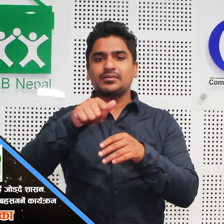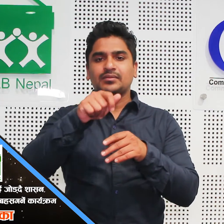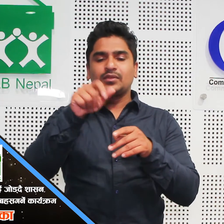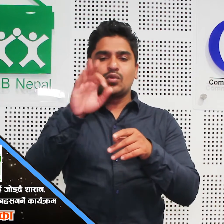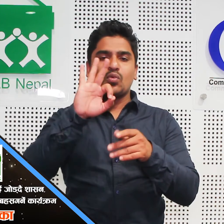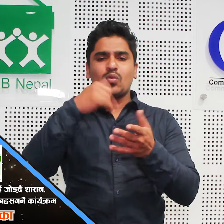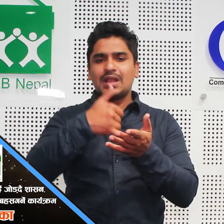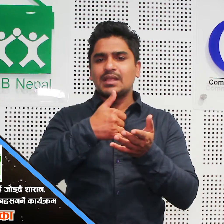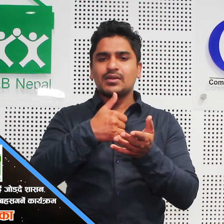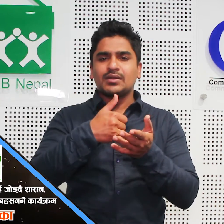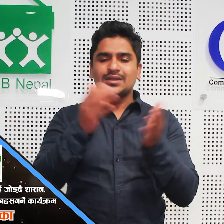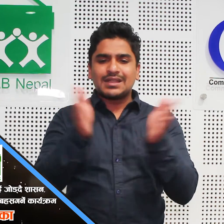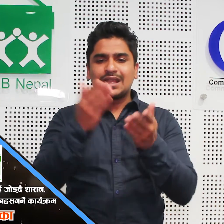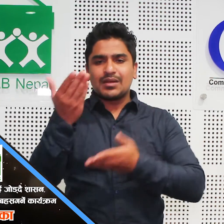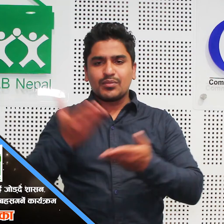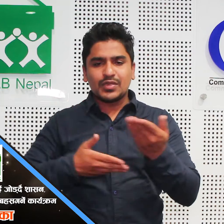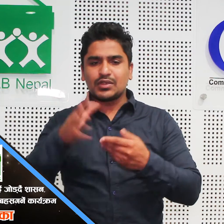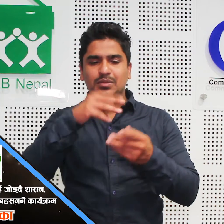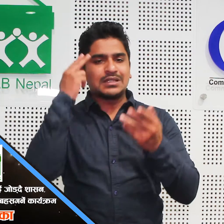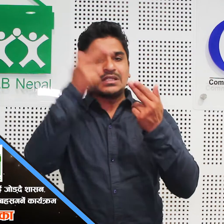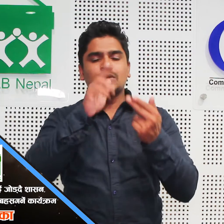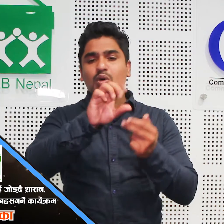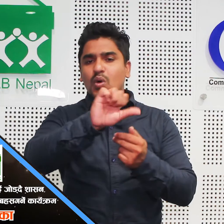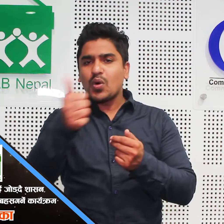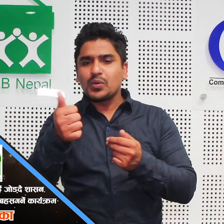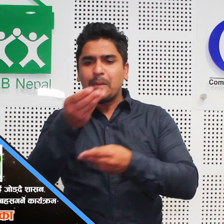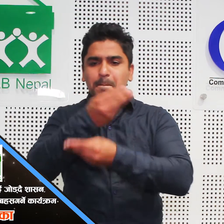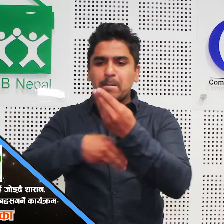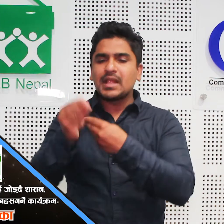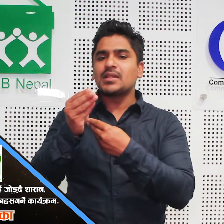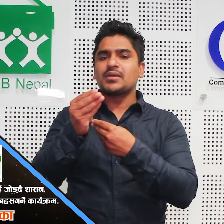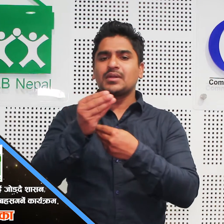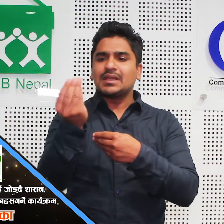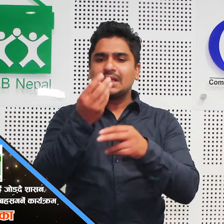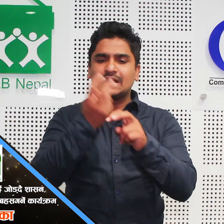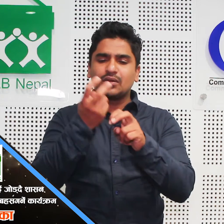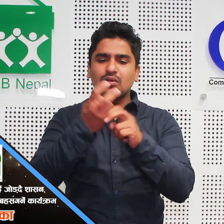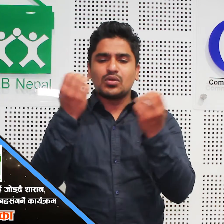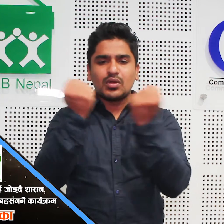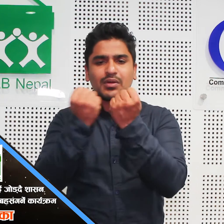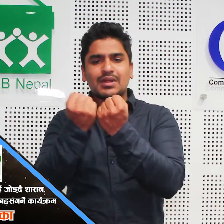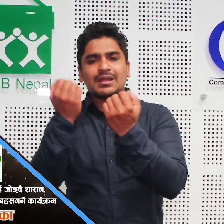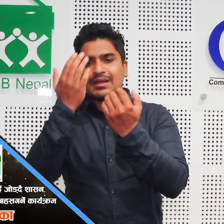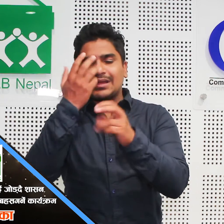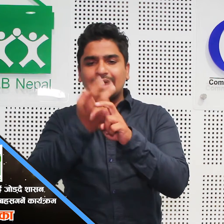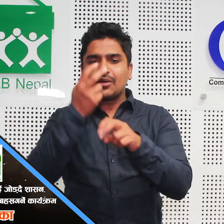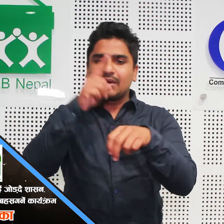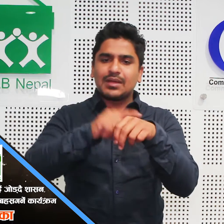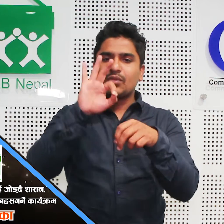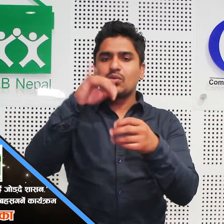वालिङको खाना बजार जति सबैले चिन्छन् र अर्को कुरो बेच्न उसमा केही गाह्रो लकडाउनमा केही गाह्रो हुँदाखेरि वालिङ नगरपालिकाले सहयोग गरिदिएकोमा